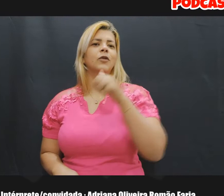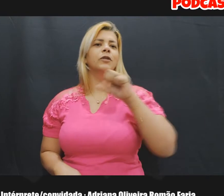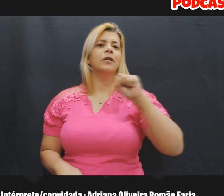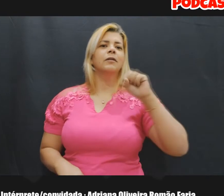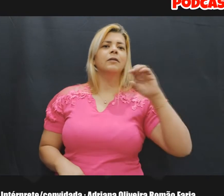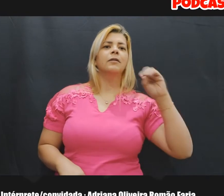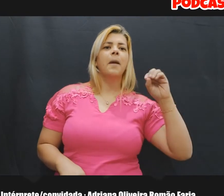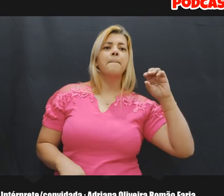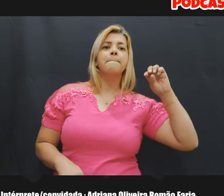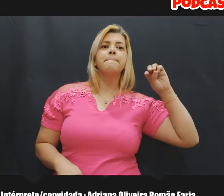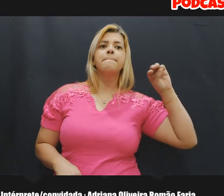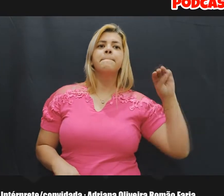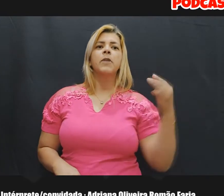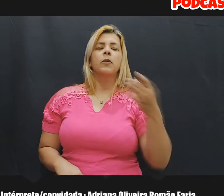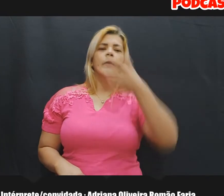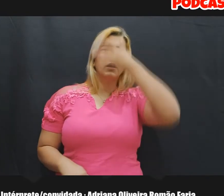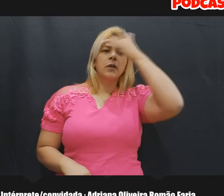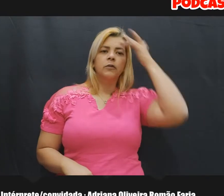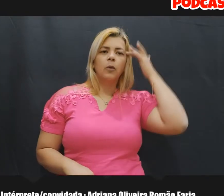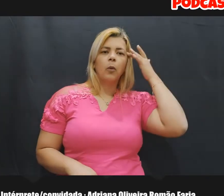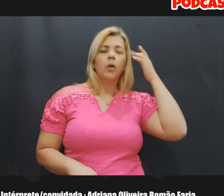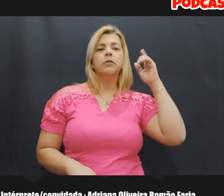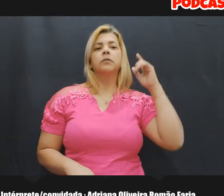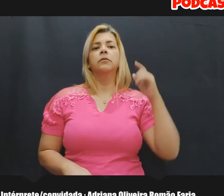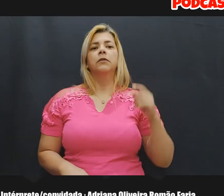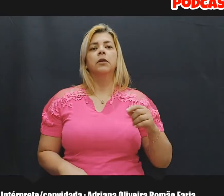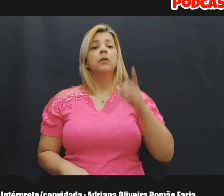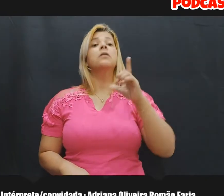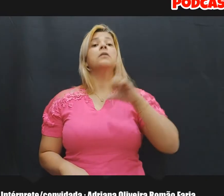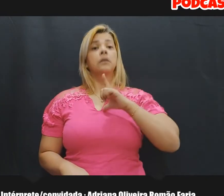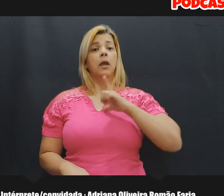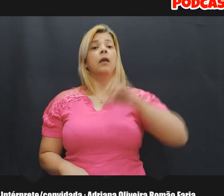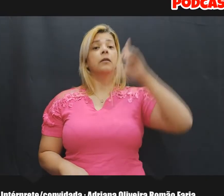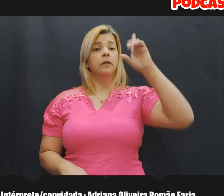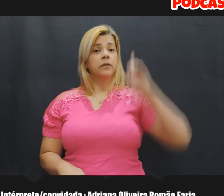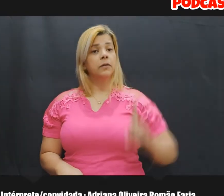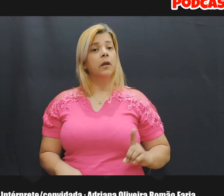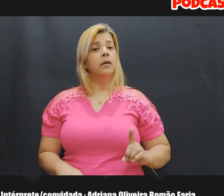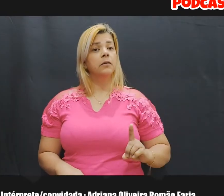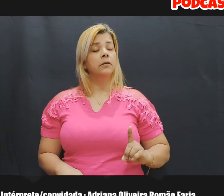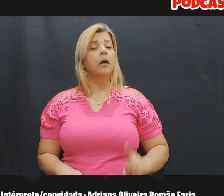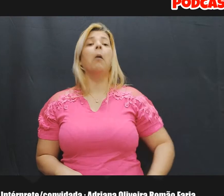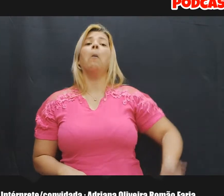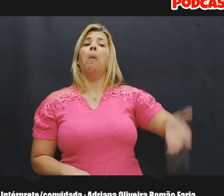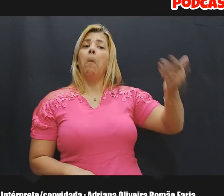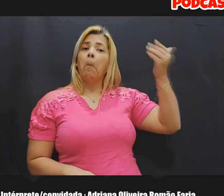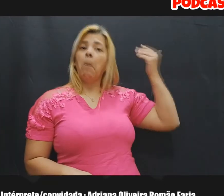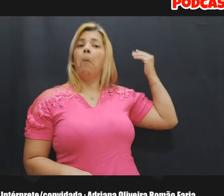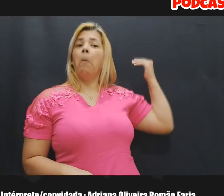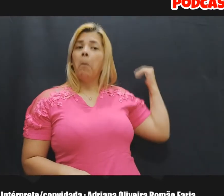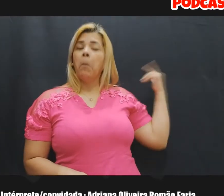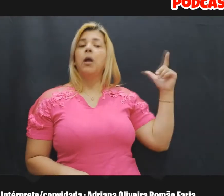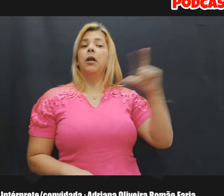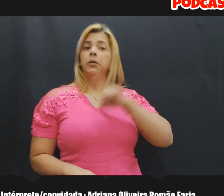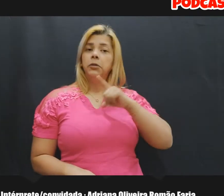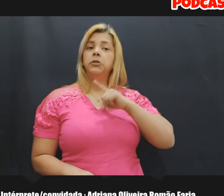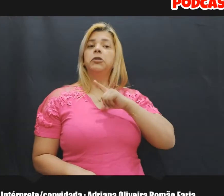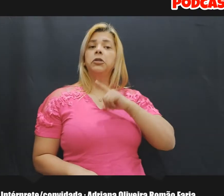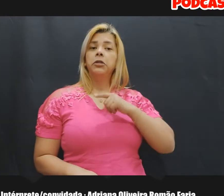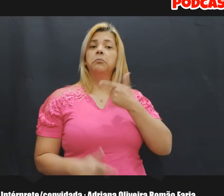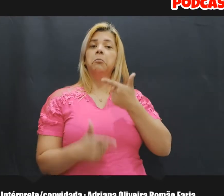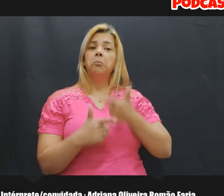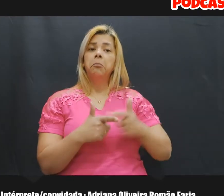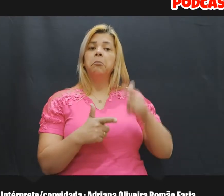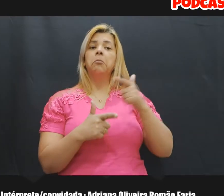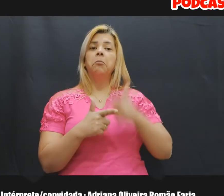pessoas que representam alguma deficiência, ou seja, quase um quarto da população brasileira de 2010 tinha alguma dificuldade ou